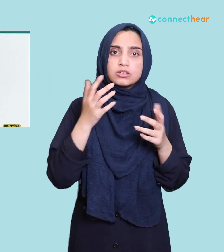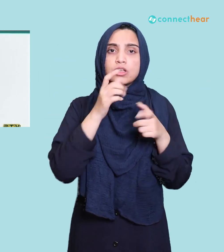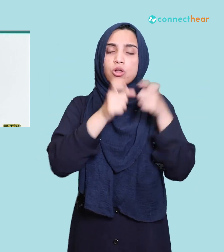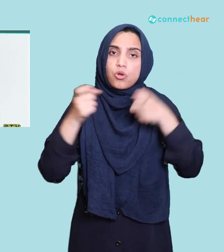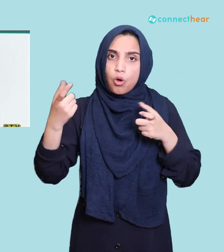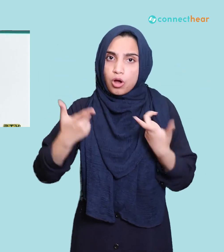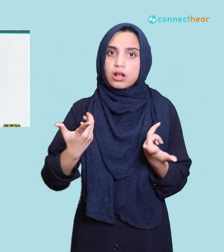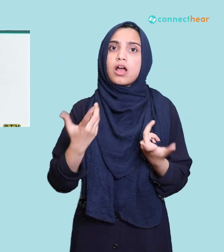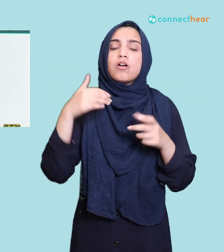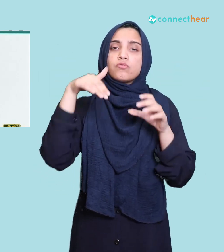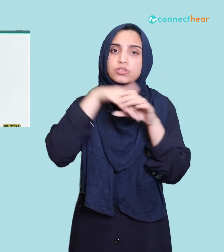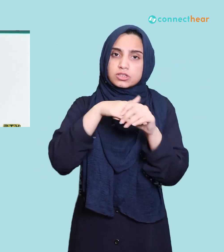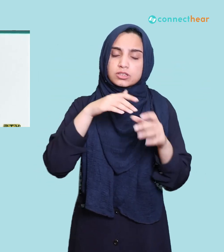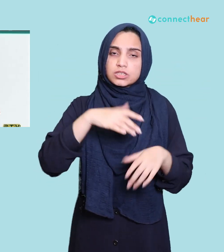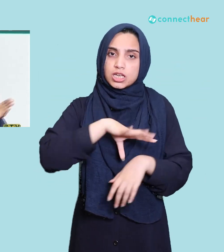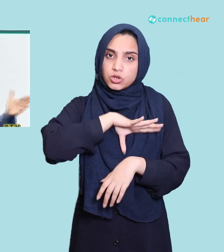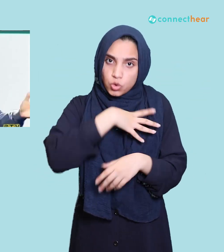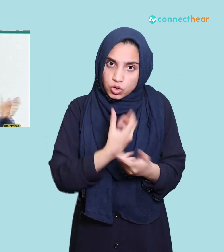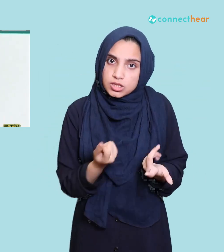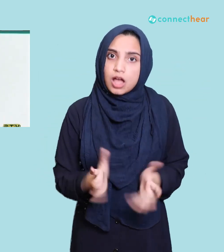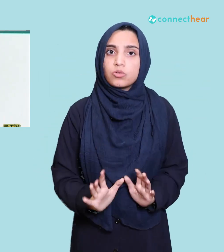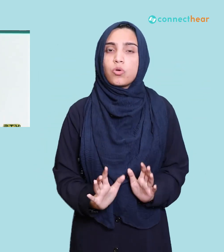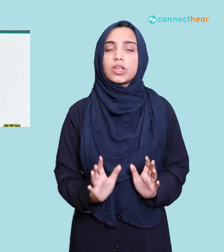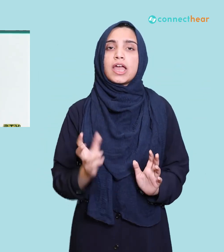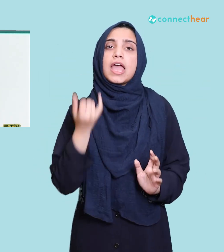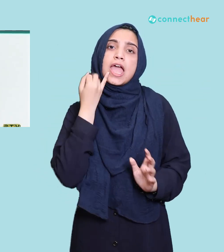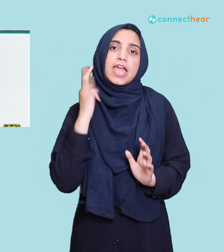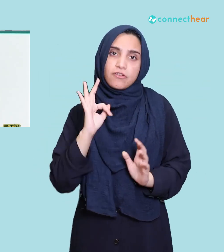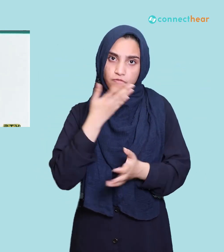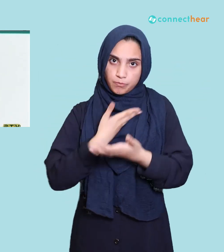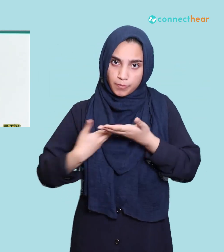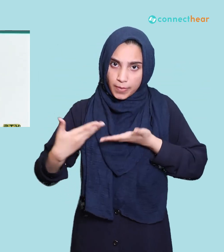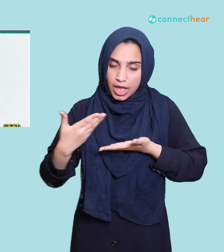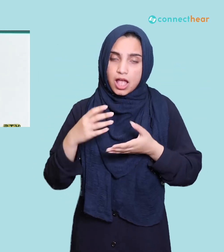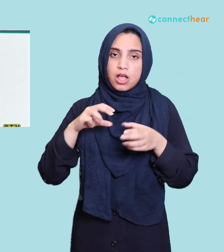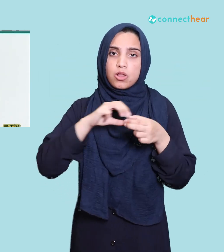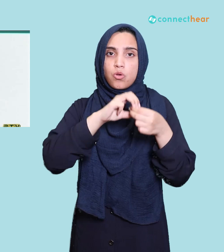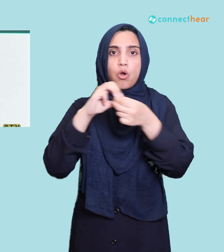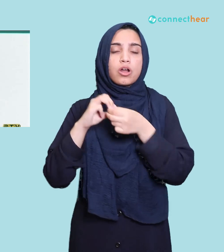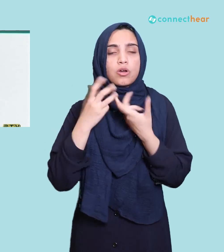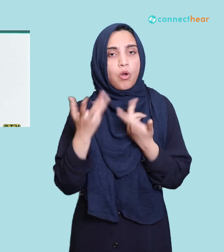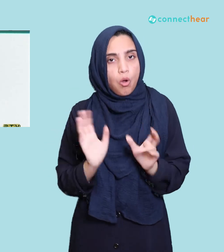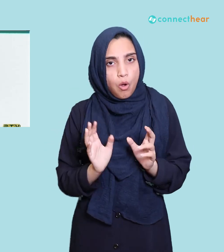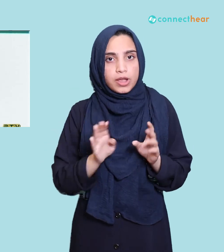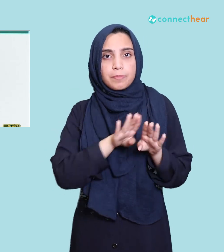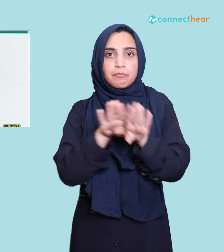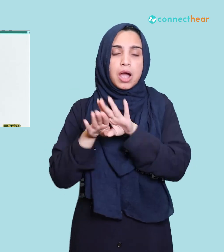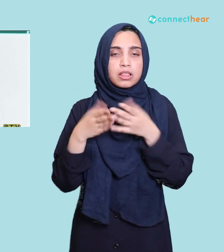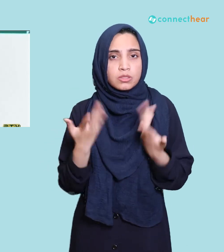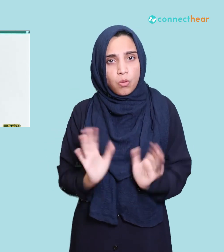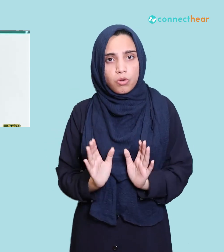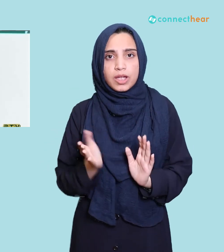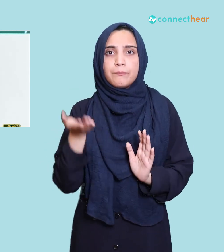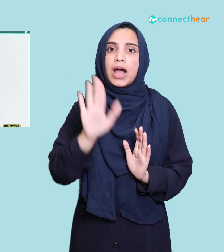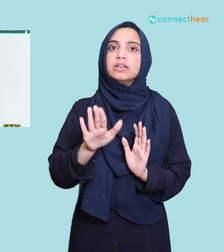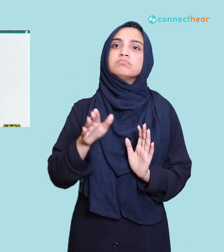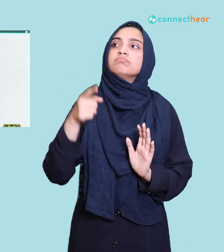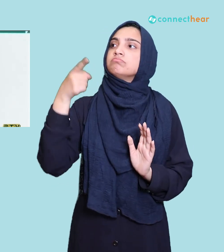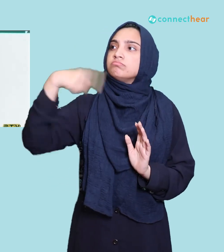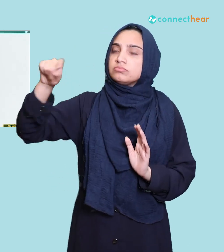رہے ہیں، وہ اگر پریشر میں آ کے لاک ڈاؤن لگا دیتا تو ہمارا وہ حال ہونا تھا جو آج ہندوستان کا